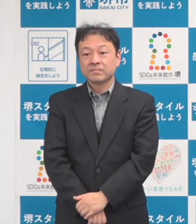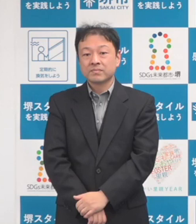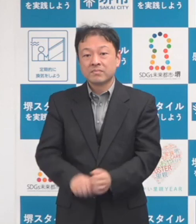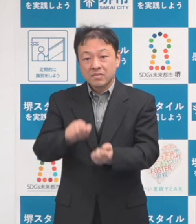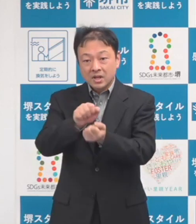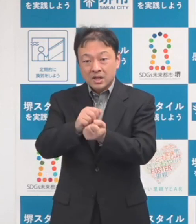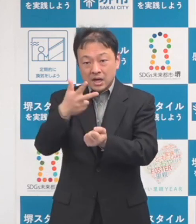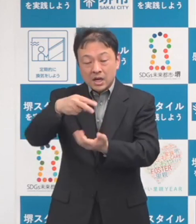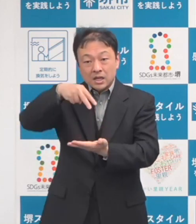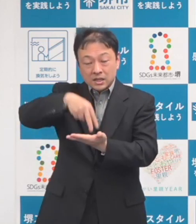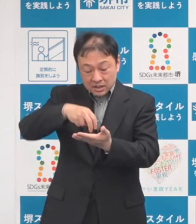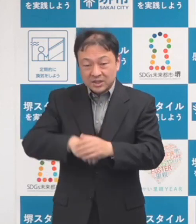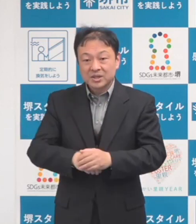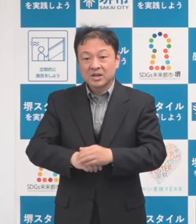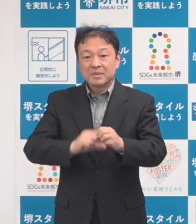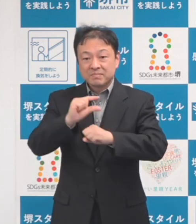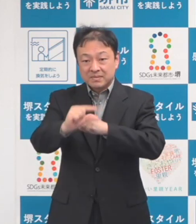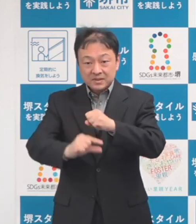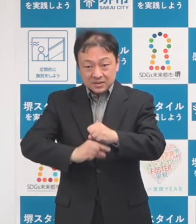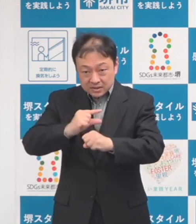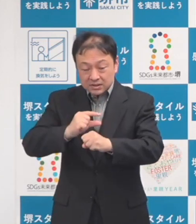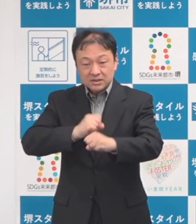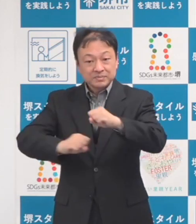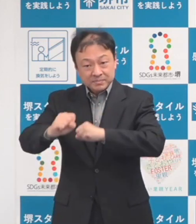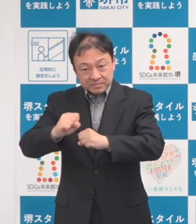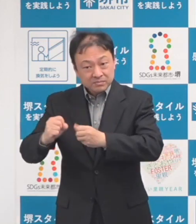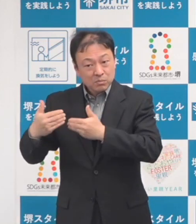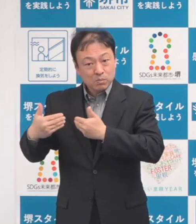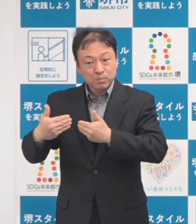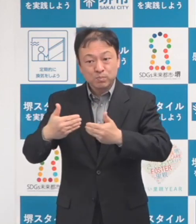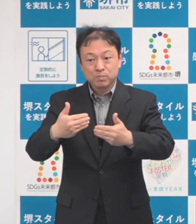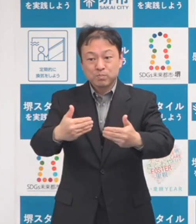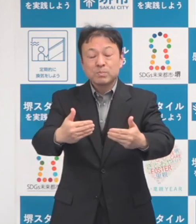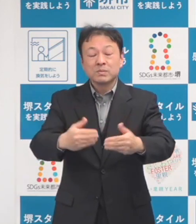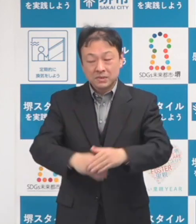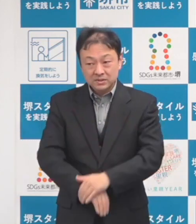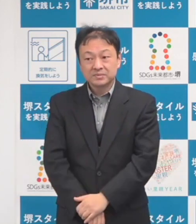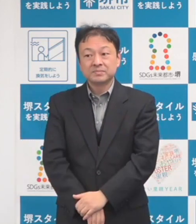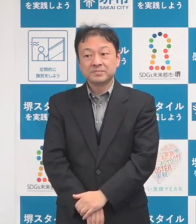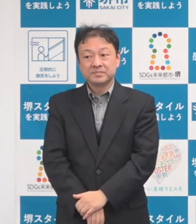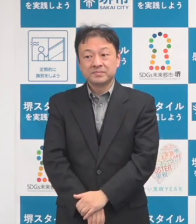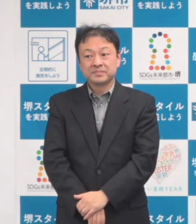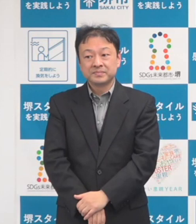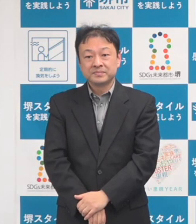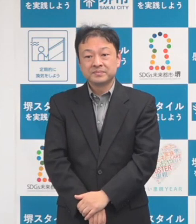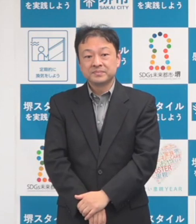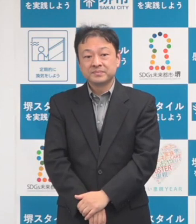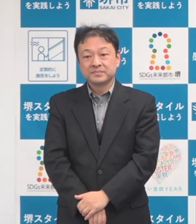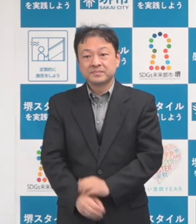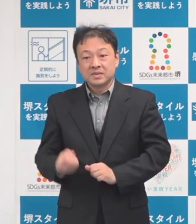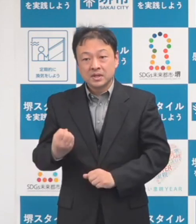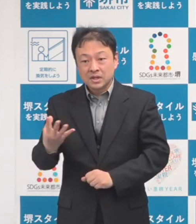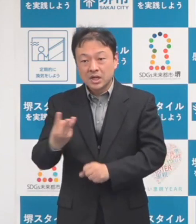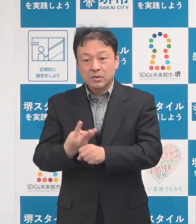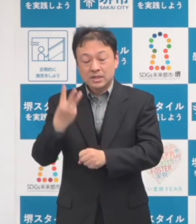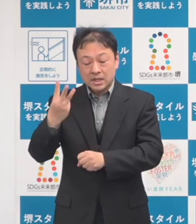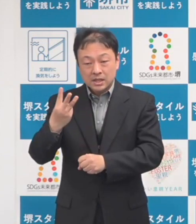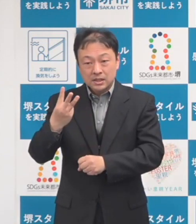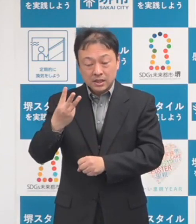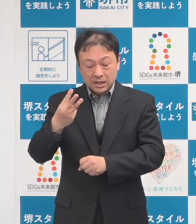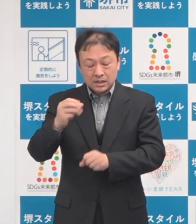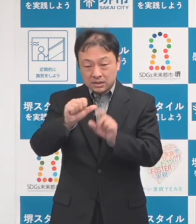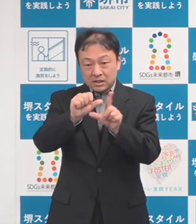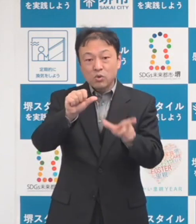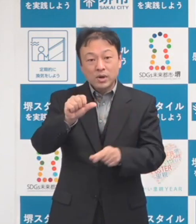では SDGs の取り組みを進めておりまして、令和3年の5月には